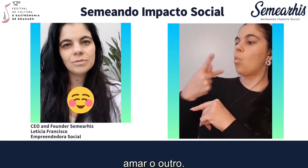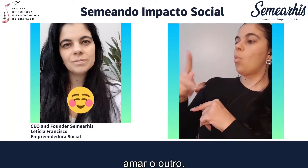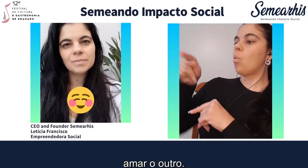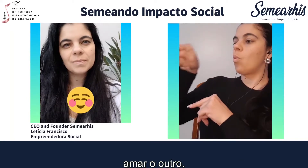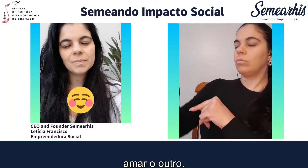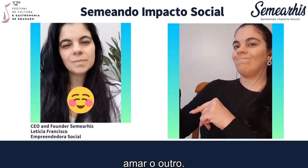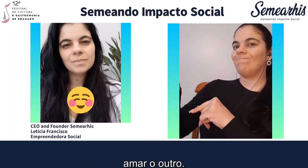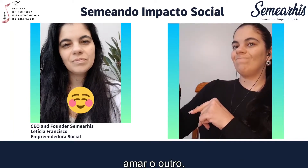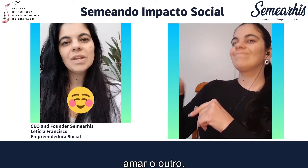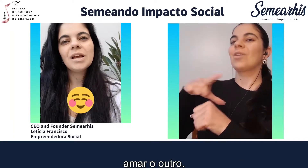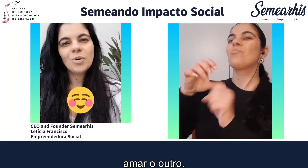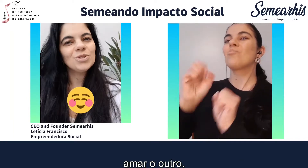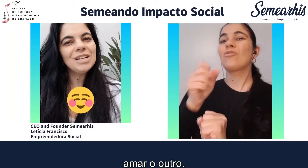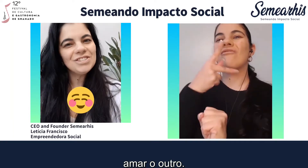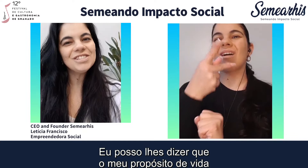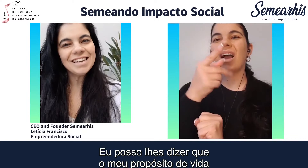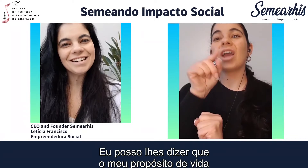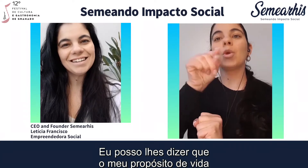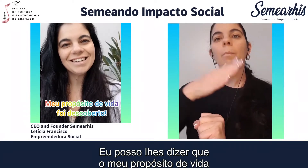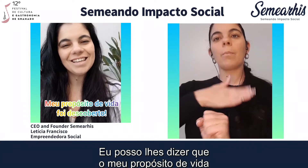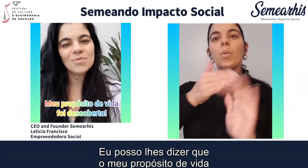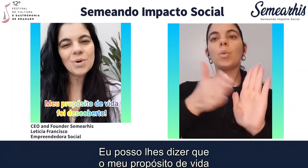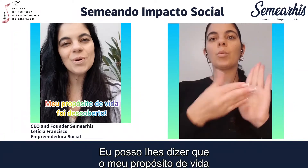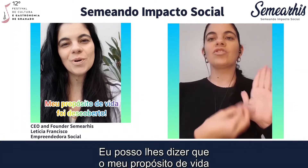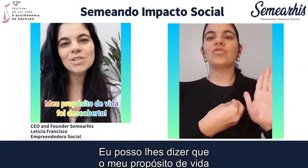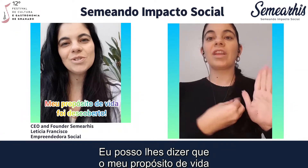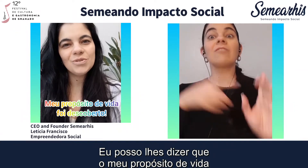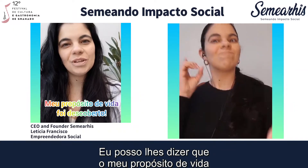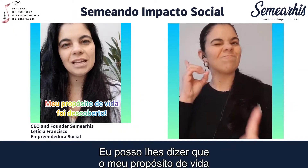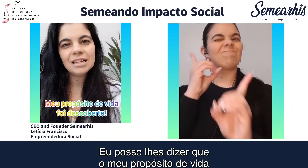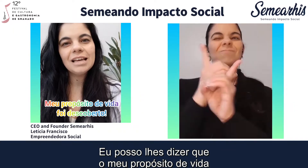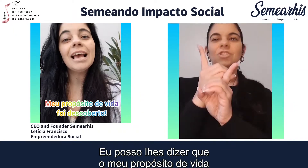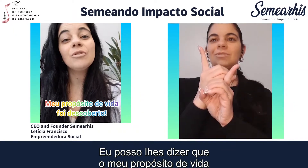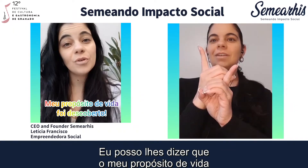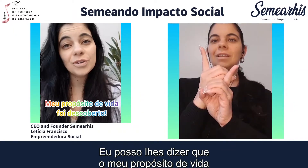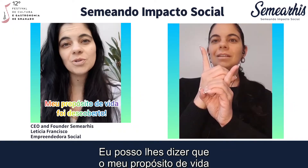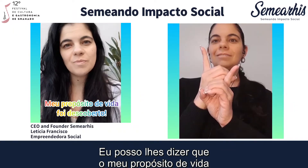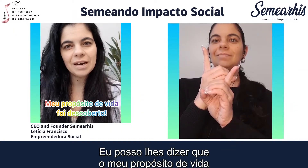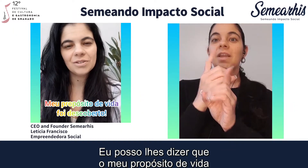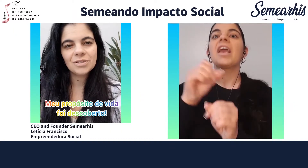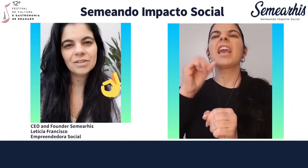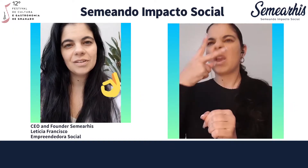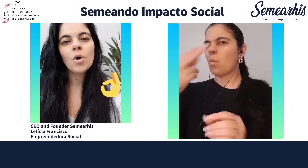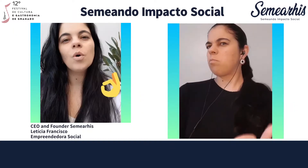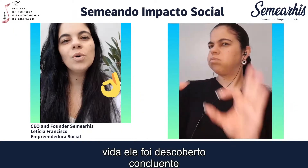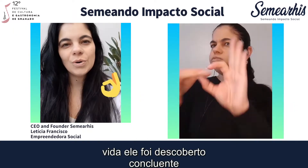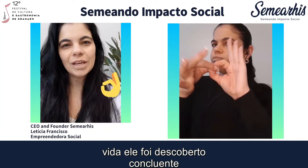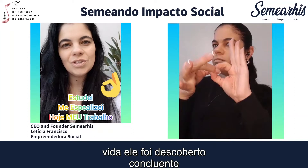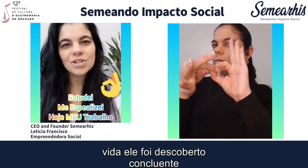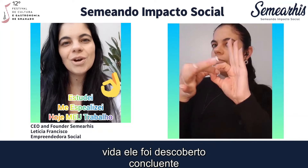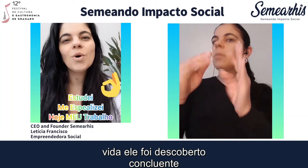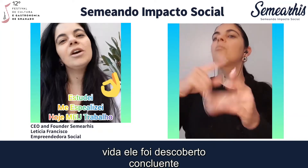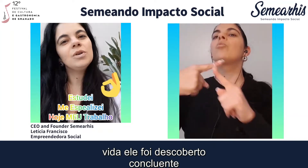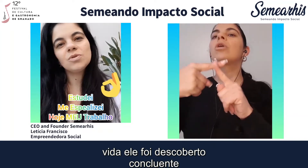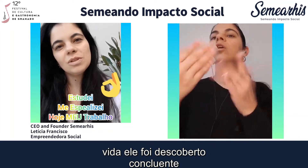outro? Posso lhes dizer que o meu propósito de vida, ele foi descoberto.